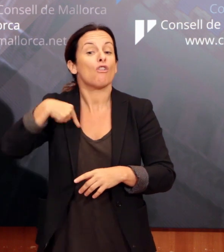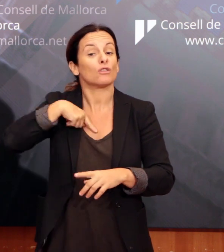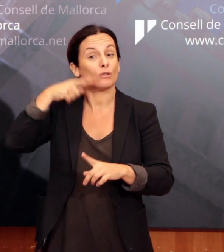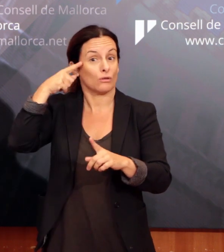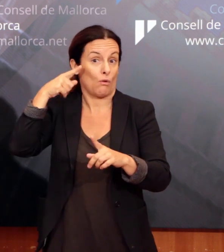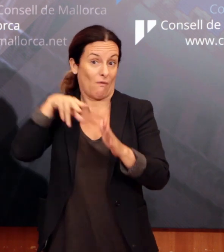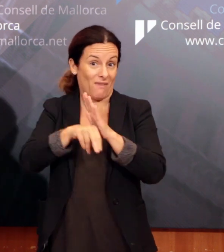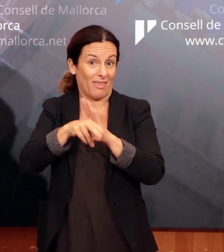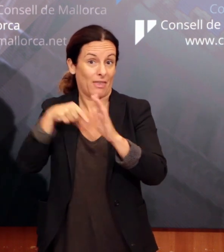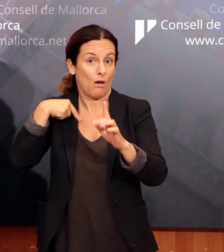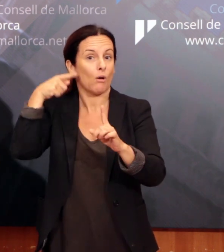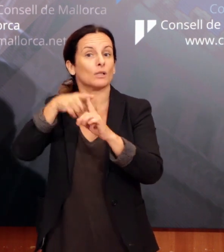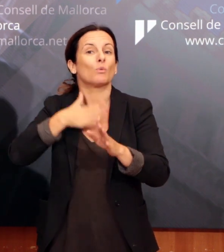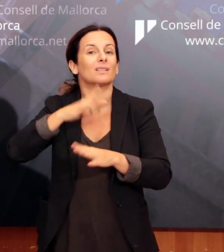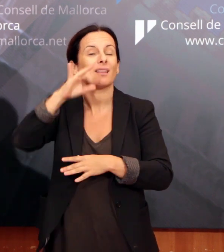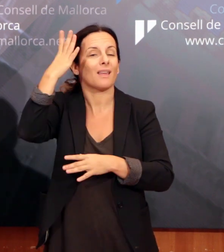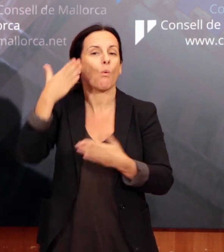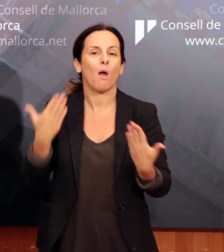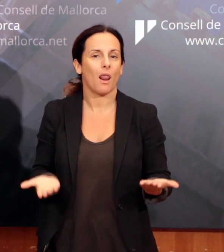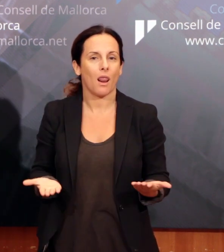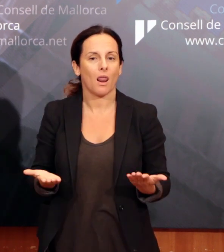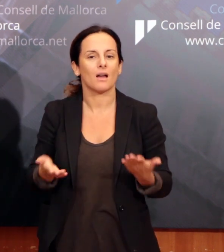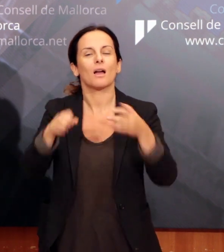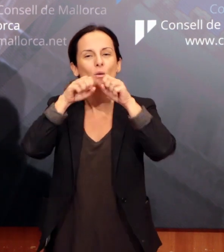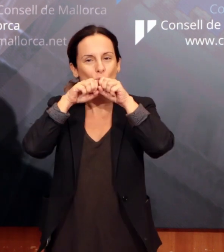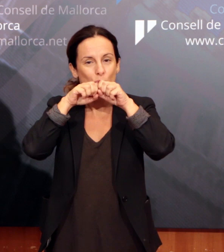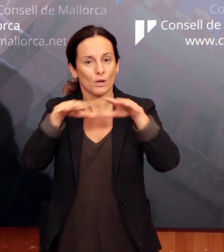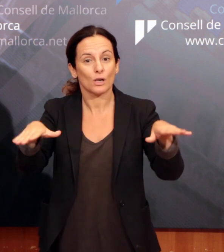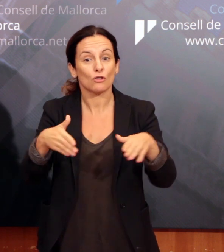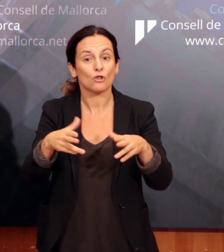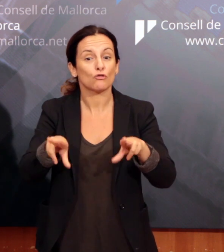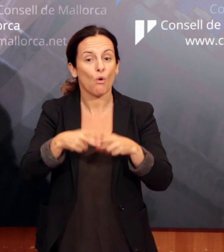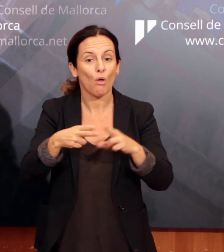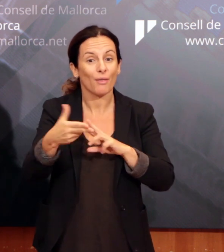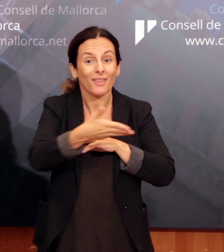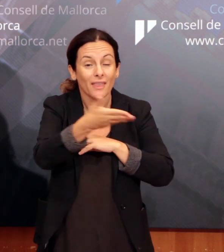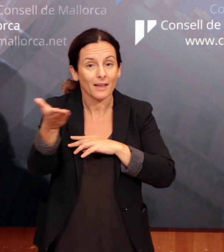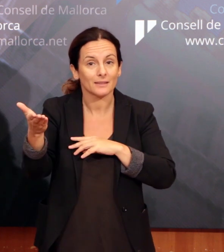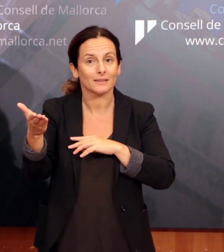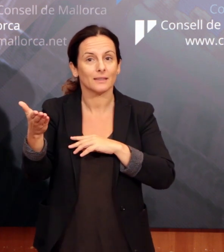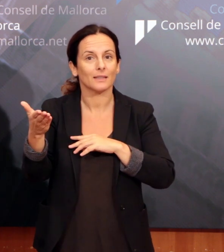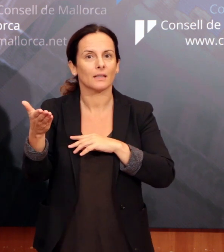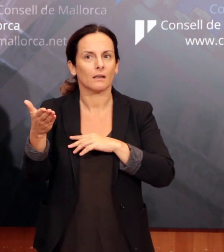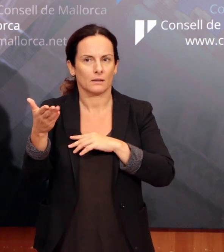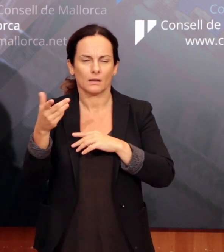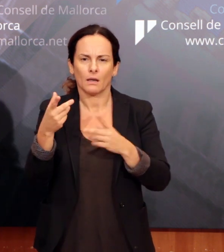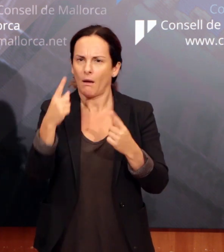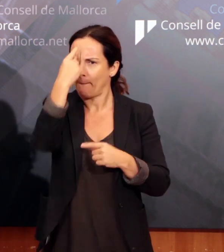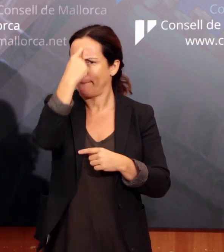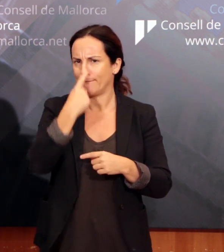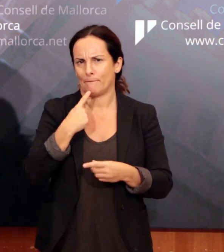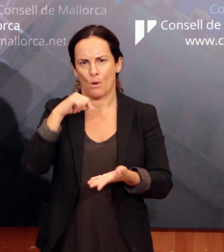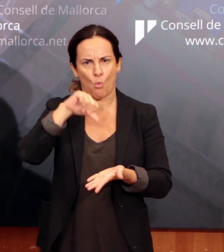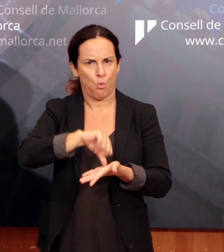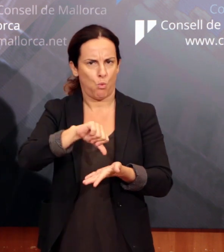és la nostra idea, es pot donar a conèixer a una societat cada vegada més urbana,